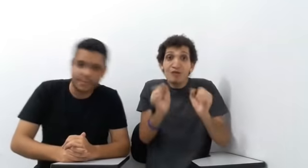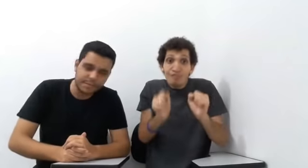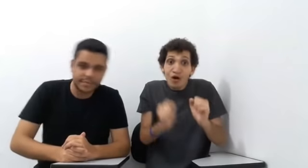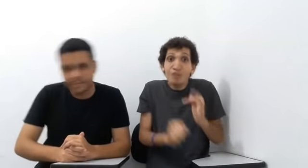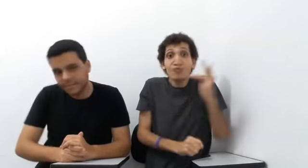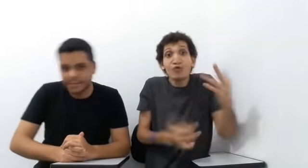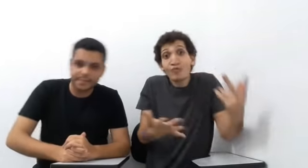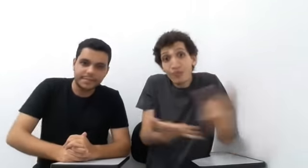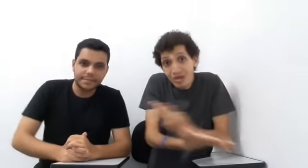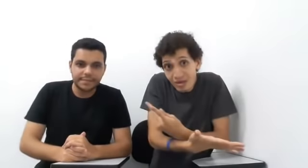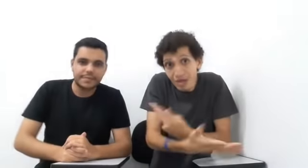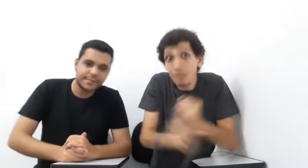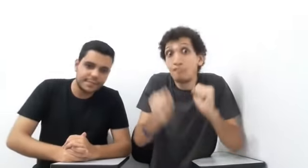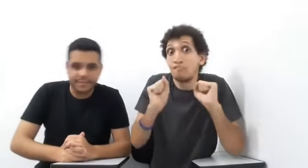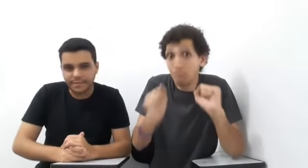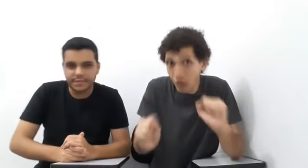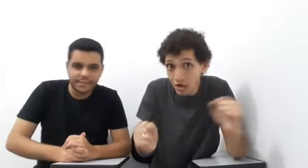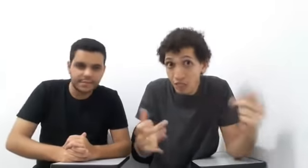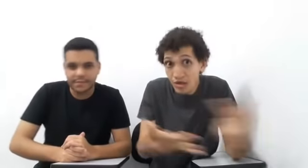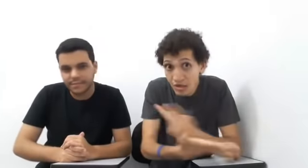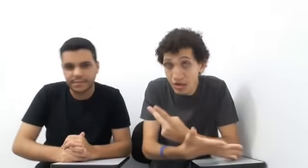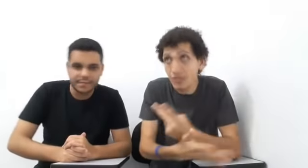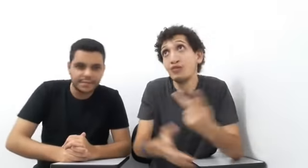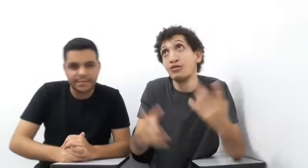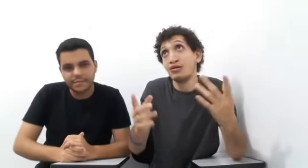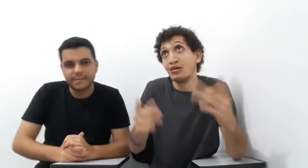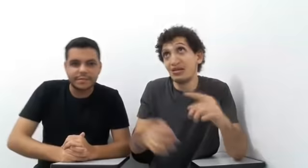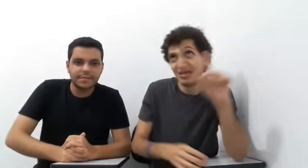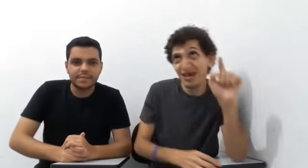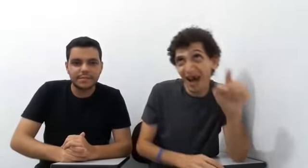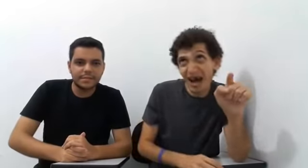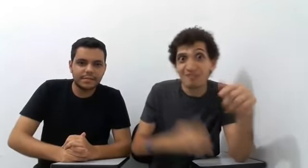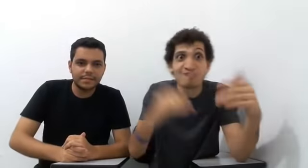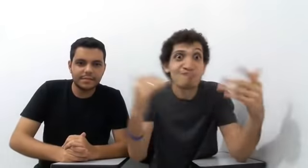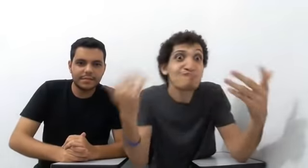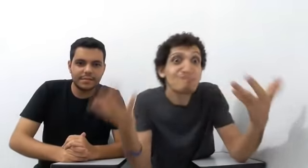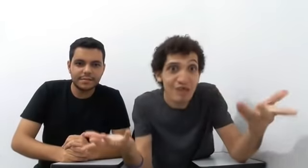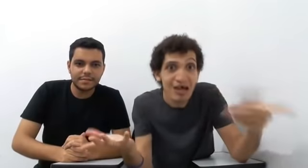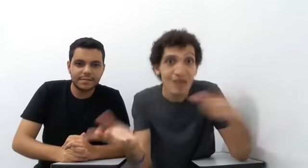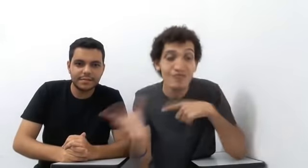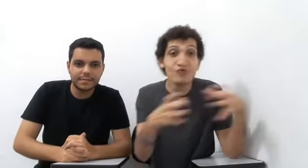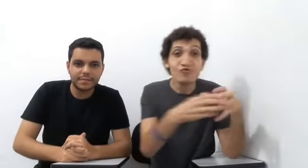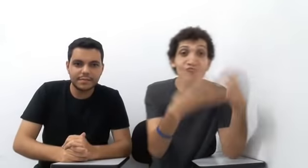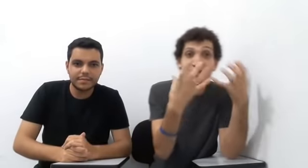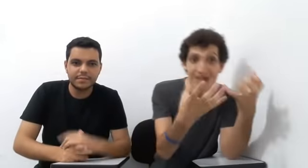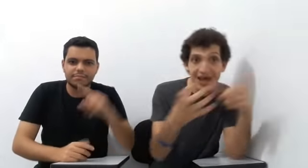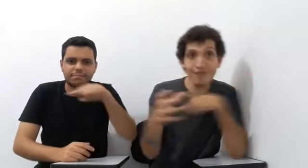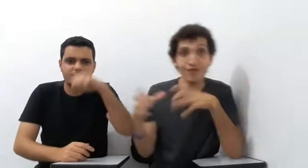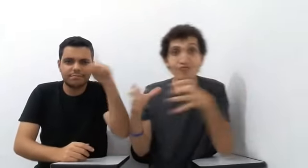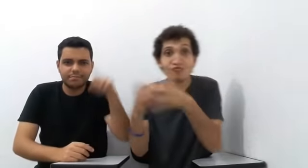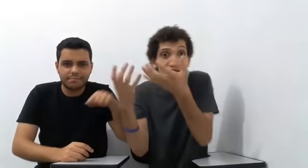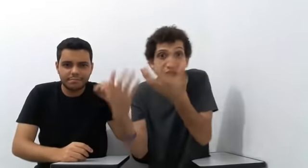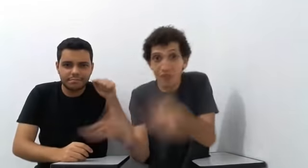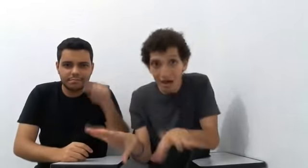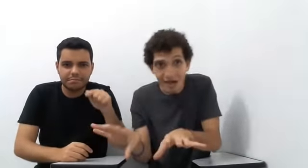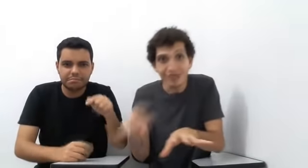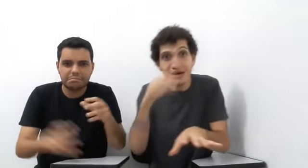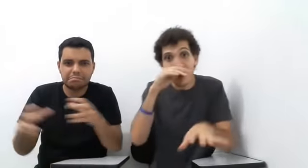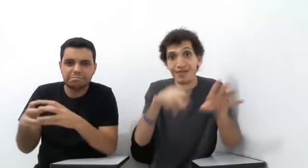pode cultura perfeita, né? Será? Né? Tem grupo que tem grupo que não né? Aí tem